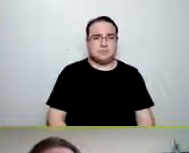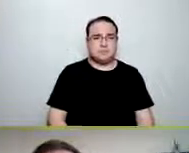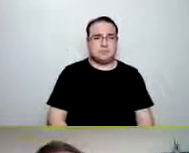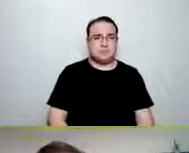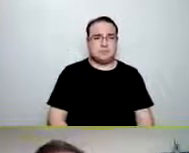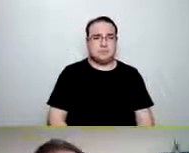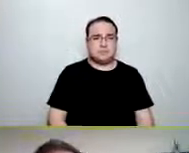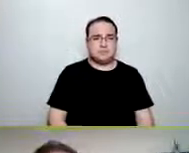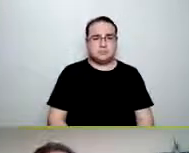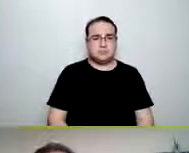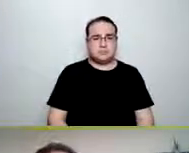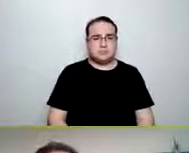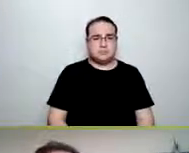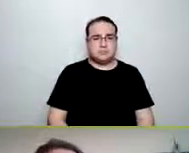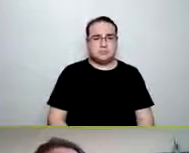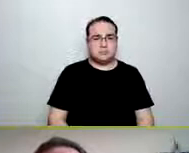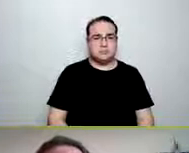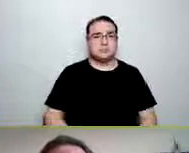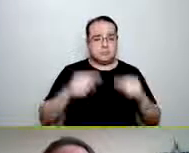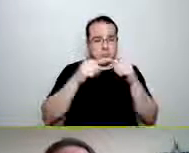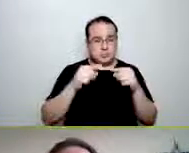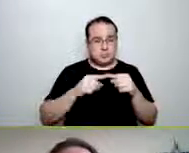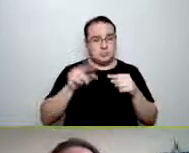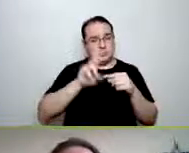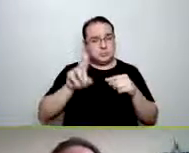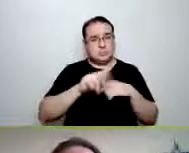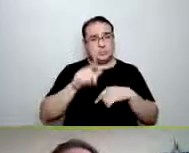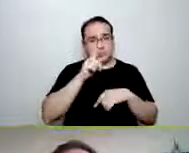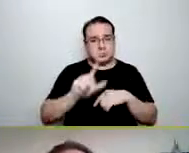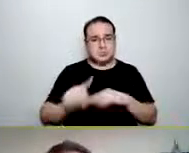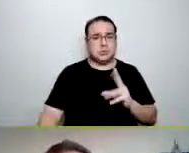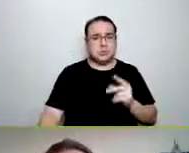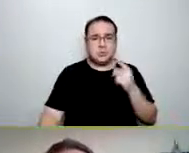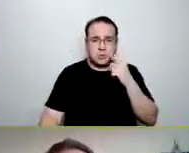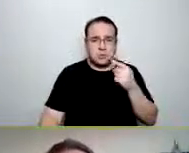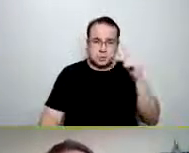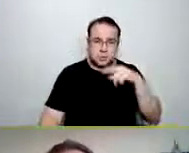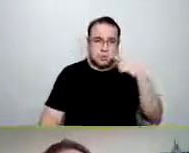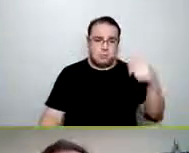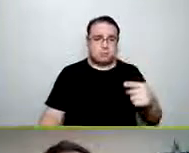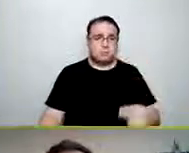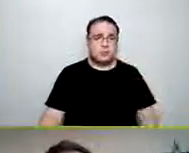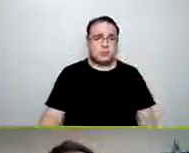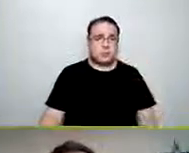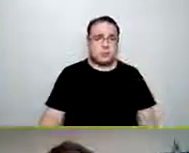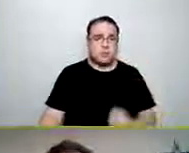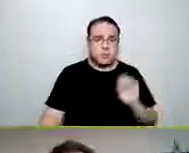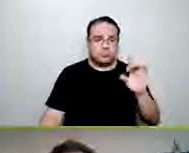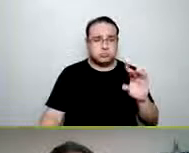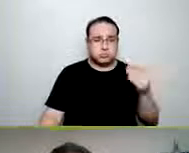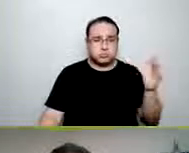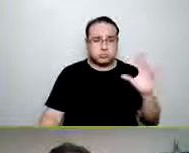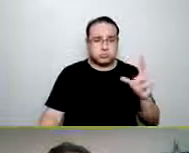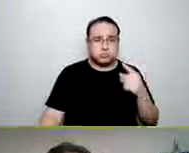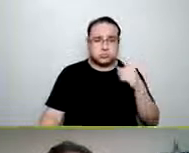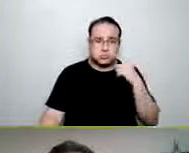A questão-chave é o uso da língua ao se comunicar com a próxima geração, né? Ou especialmente entre as